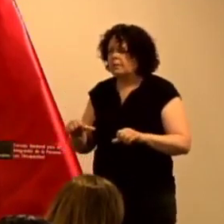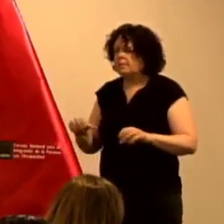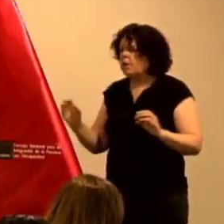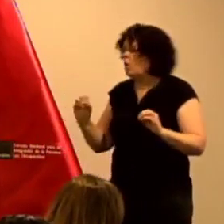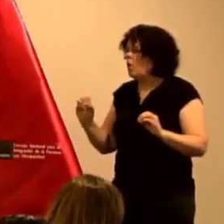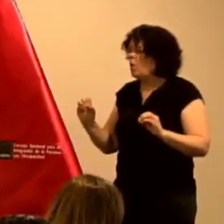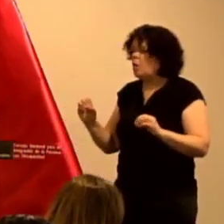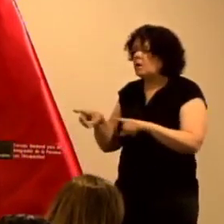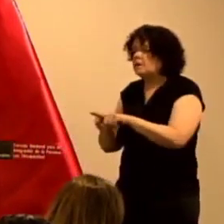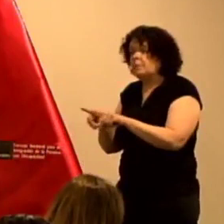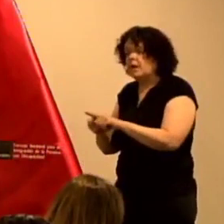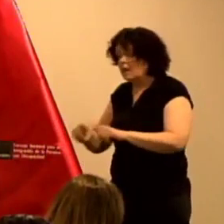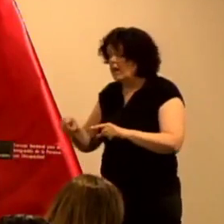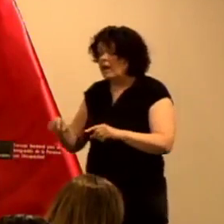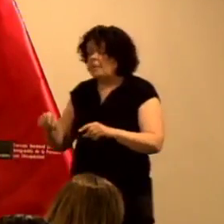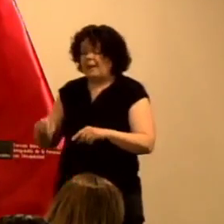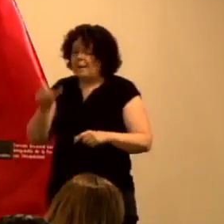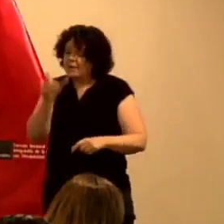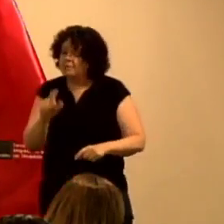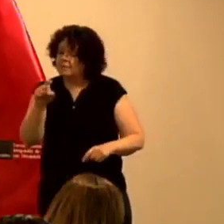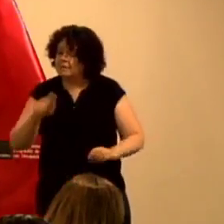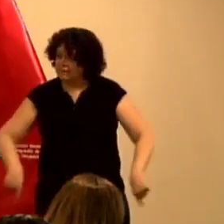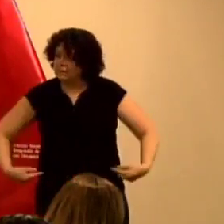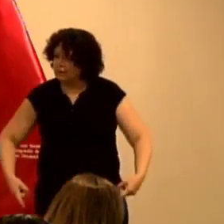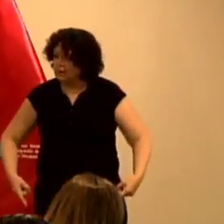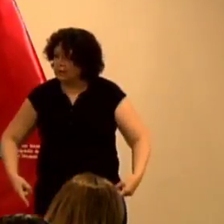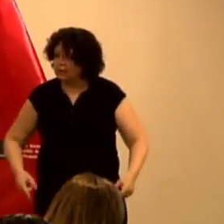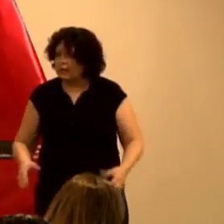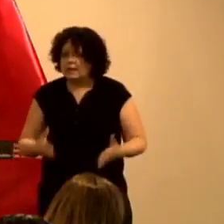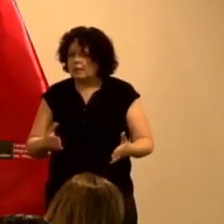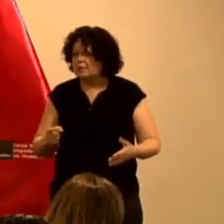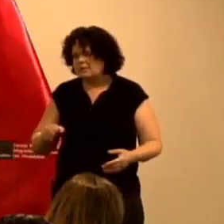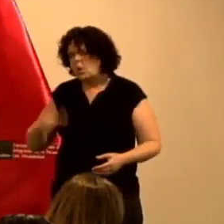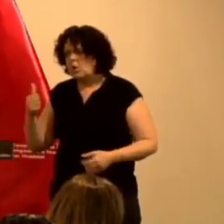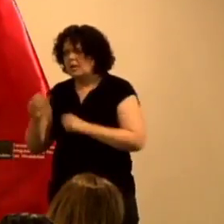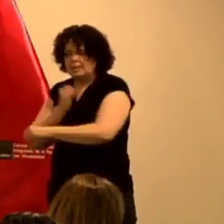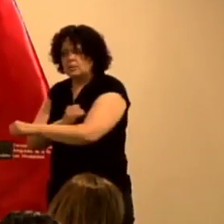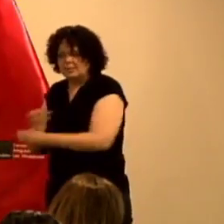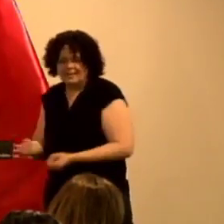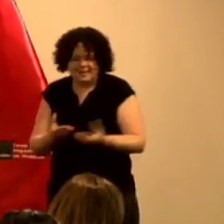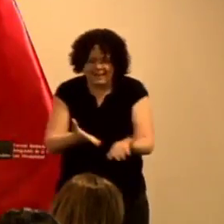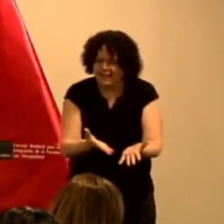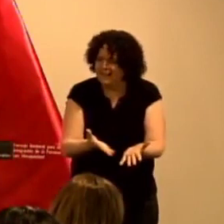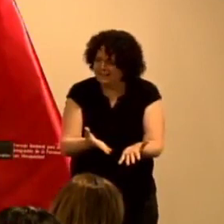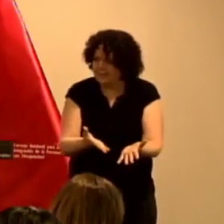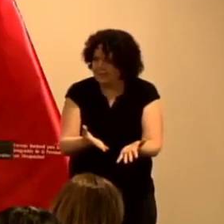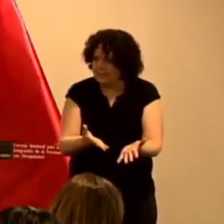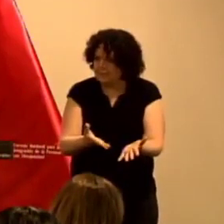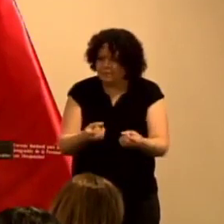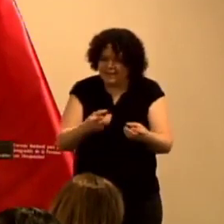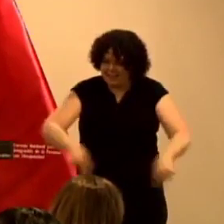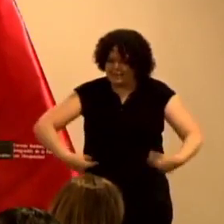diferentes instituciones. Hay que también un poco hacer seguimiento, pero también que sean las sillas de